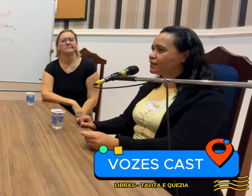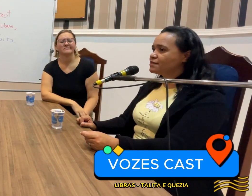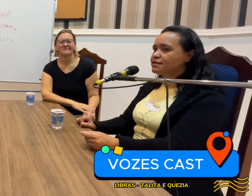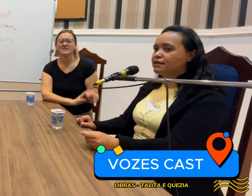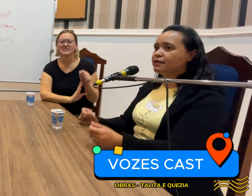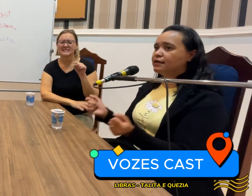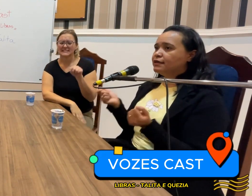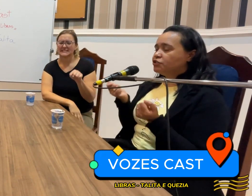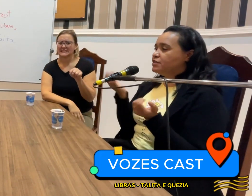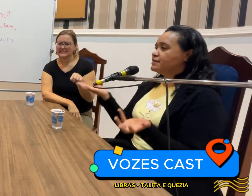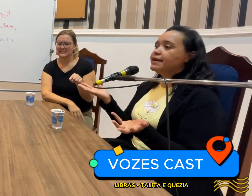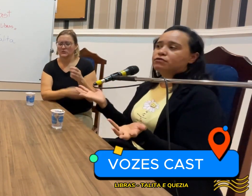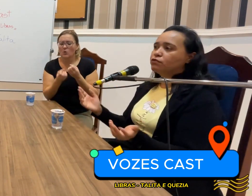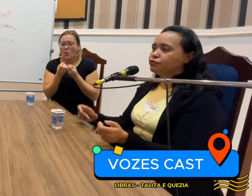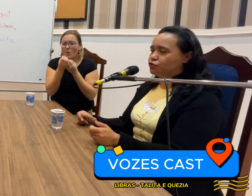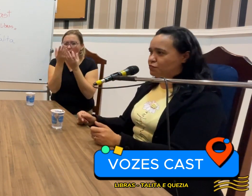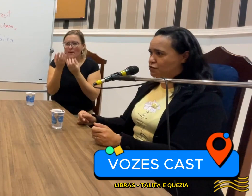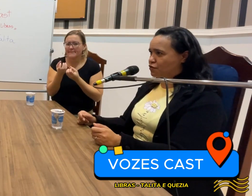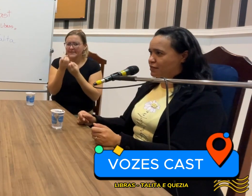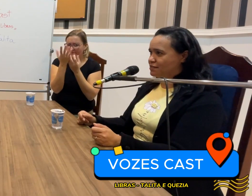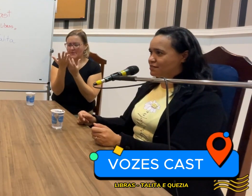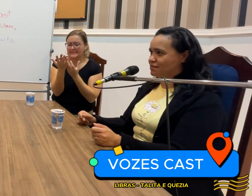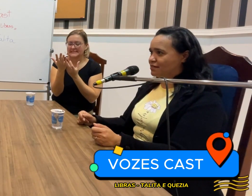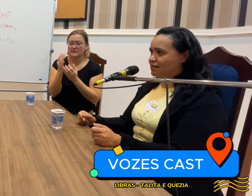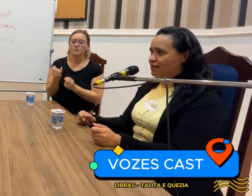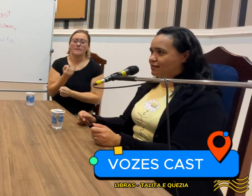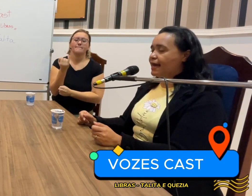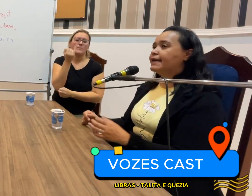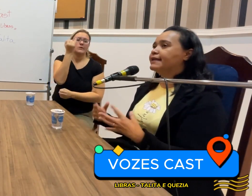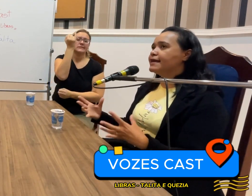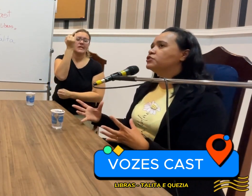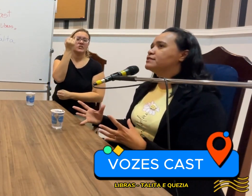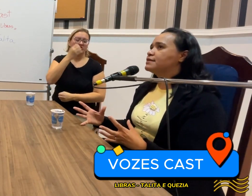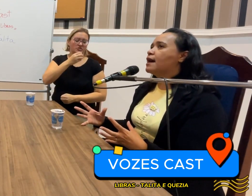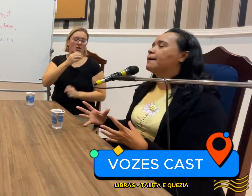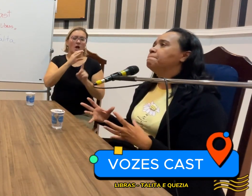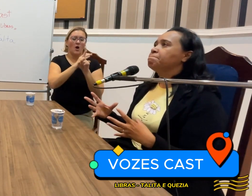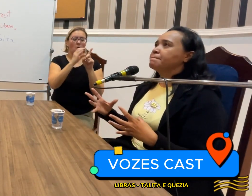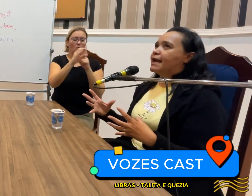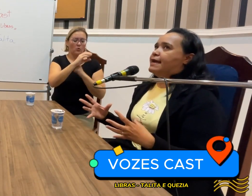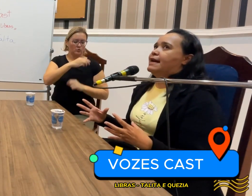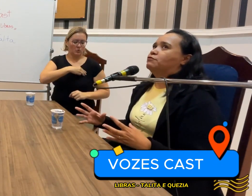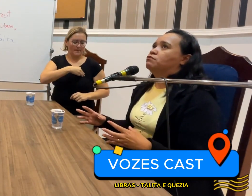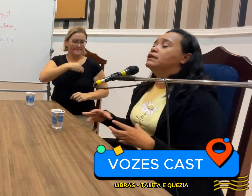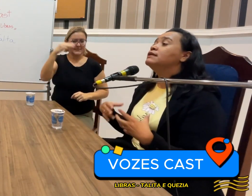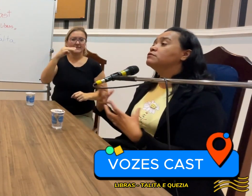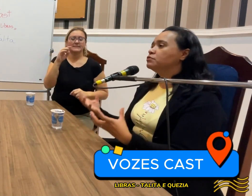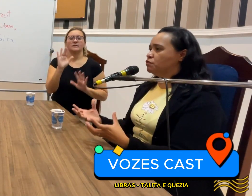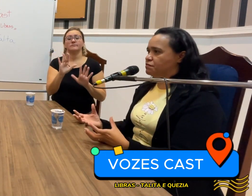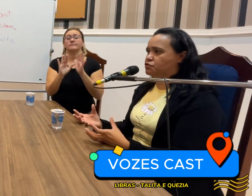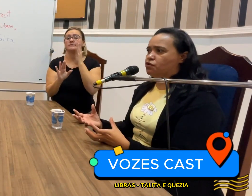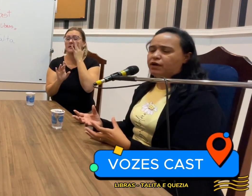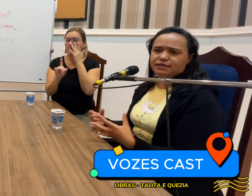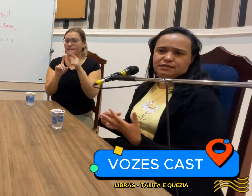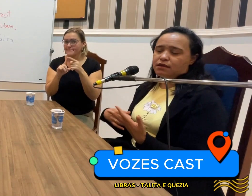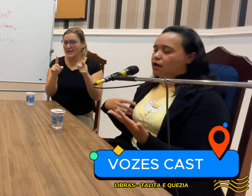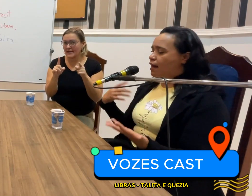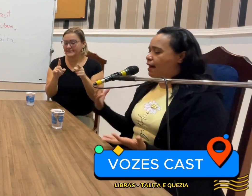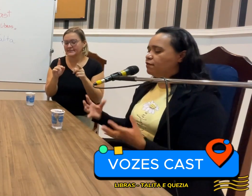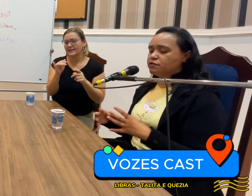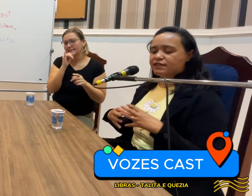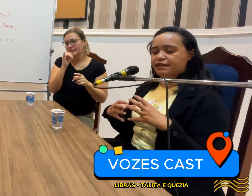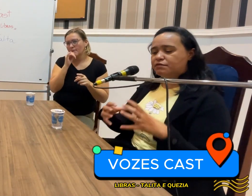importante para se dizer num culto de missões. Sim. Né? A igreja está atuando com